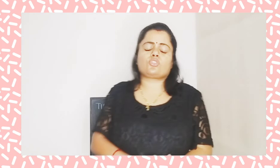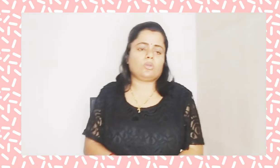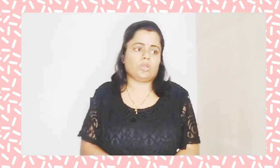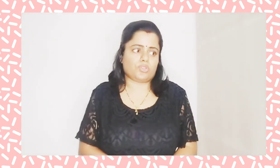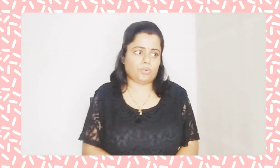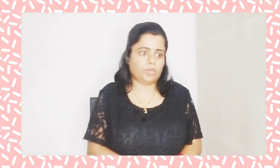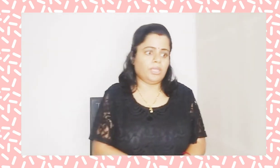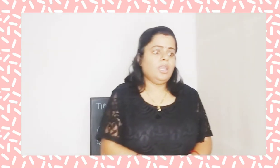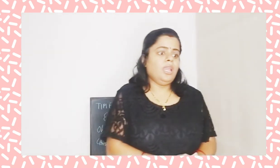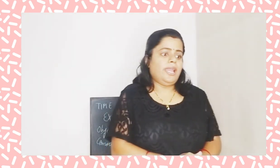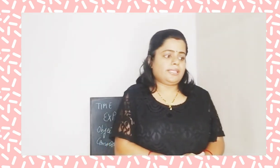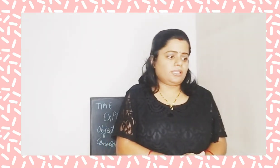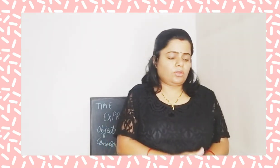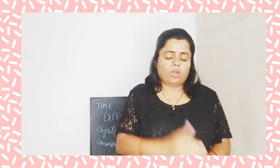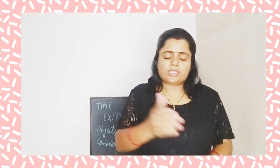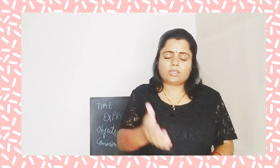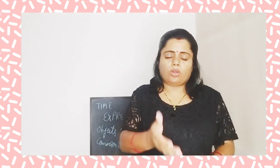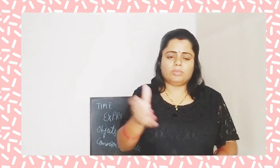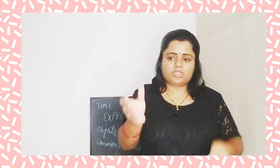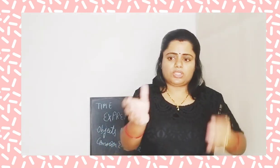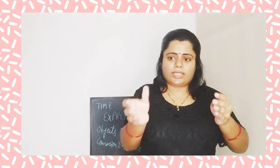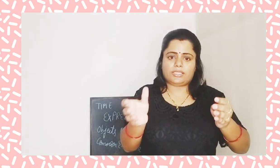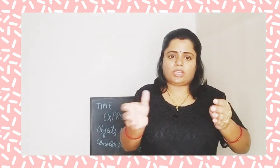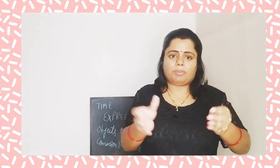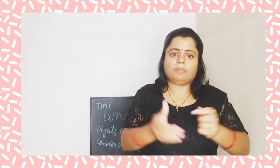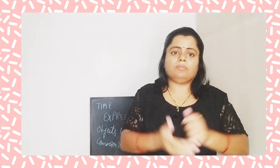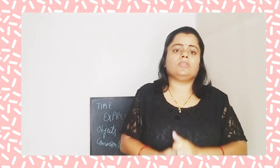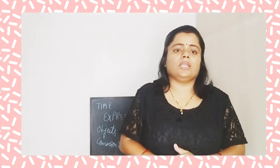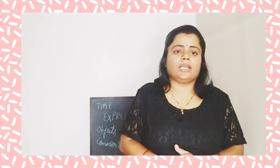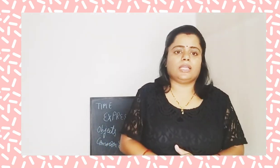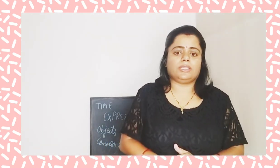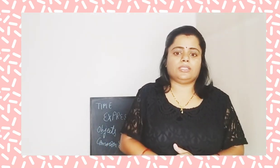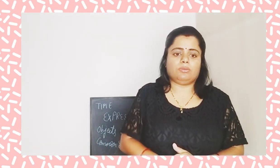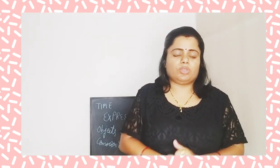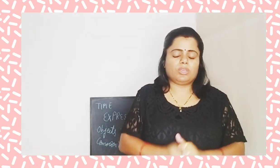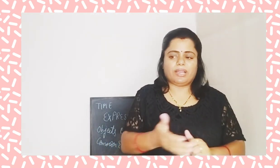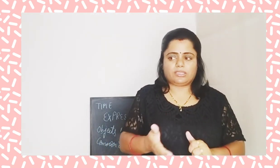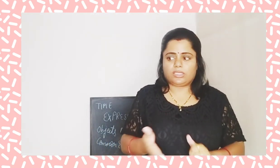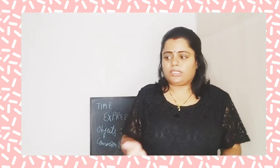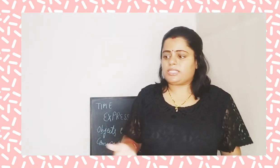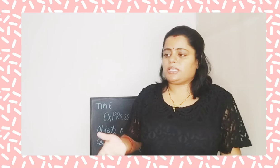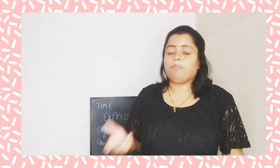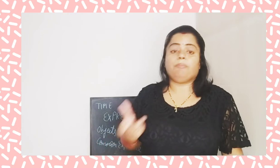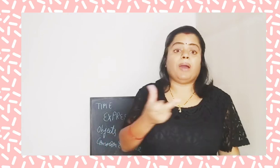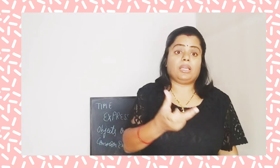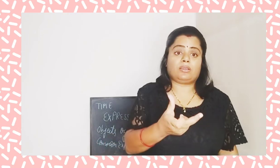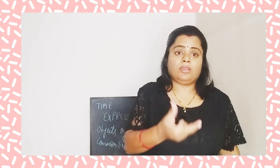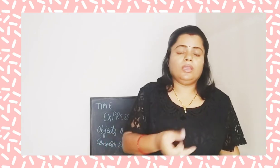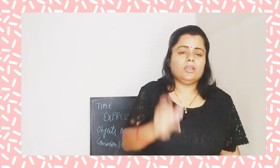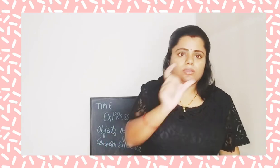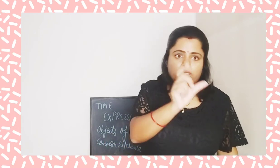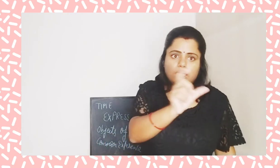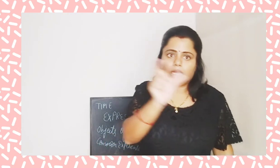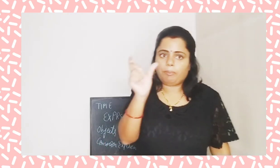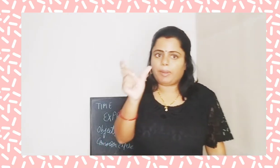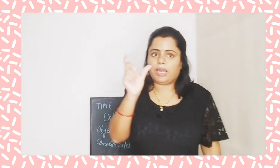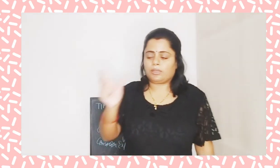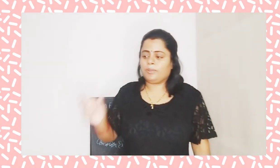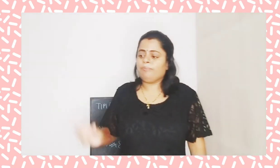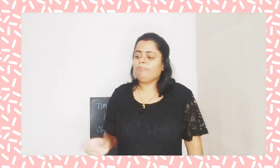कौन से होंगे? ऐसे कौन से कॉमन चीज़ें हैं जहाँ पे हम द लगाते हैं जब हम उनकी बात करते हैं? जैसे कि पार्क, द पार्क,